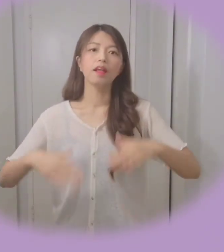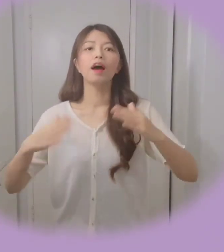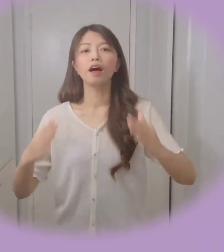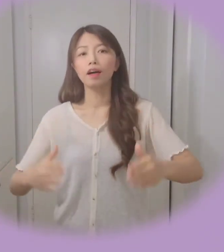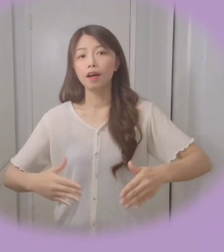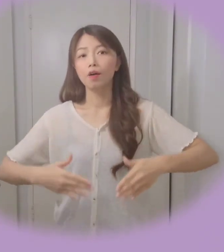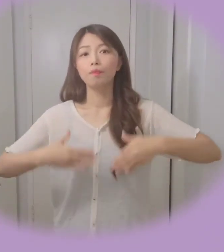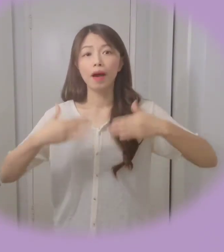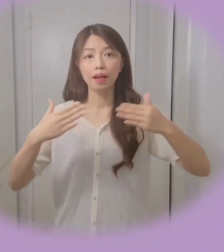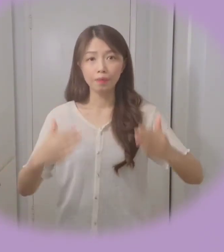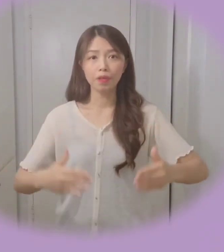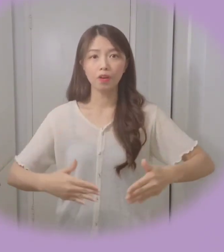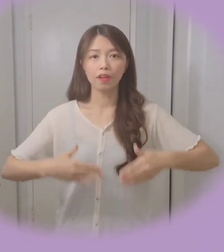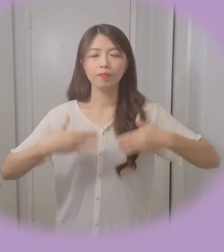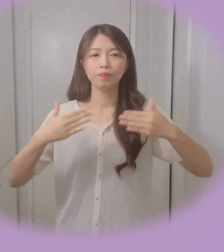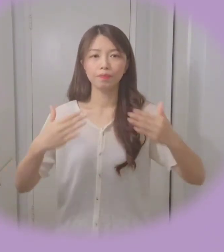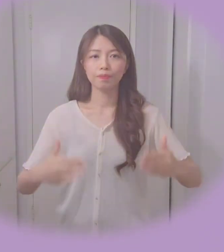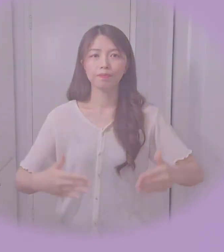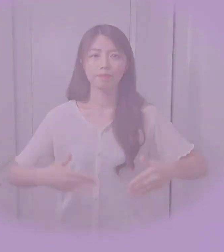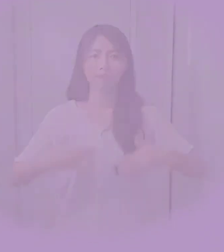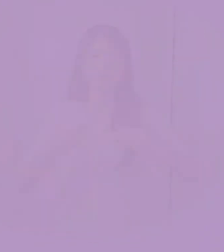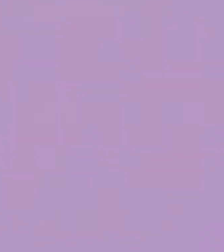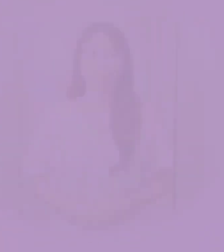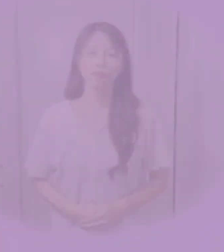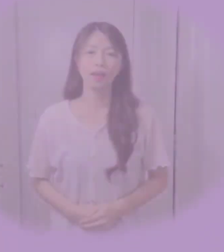부는 바람결이.